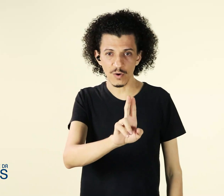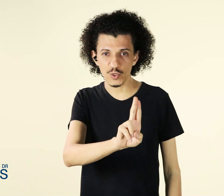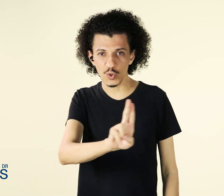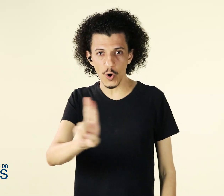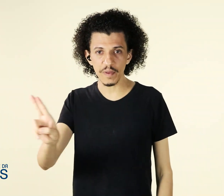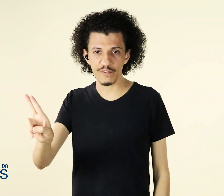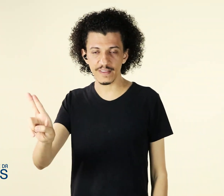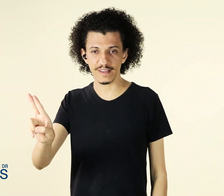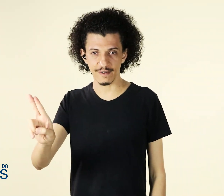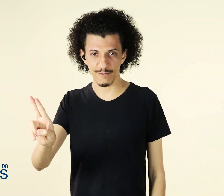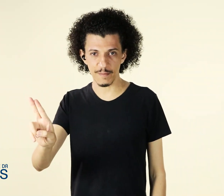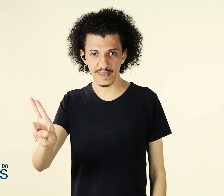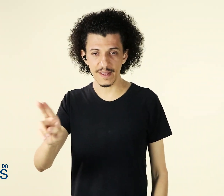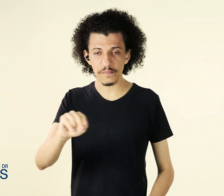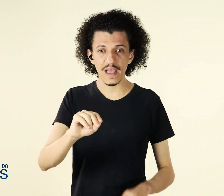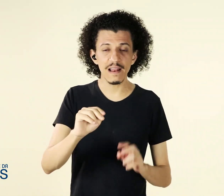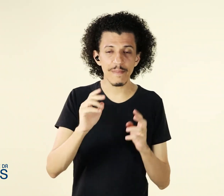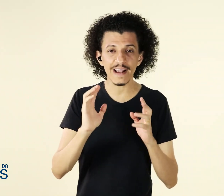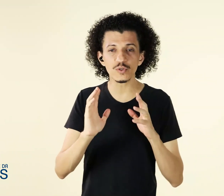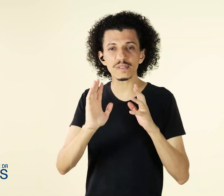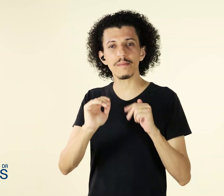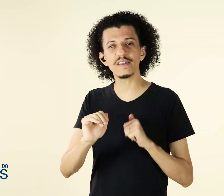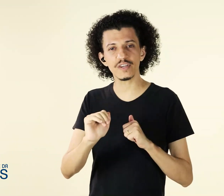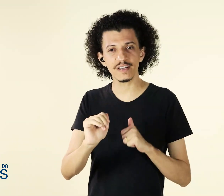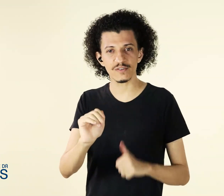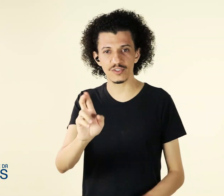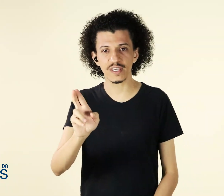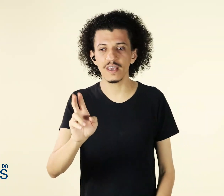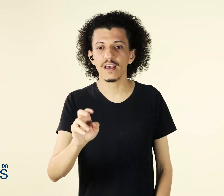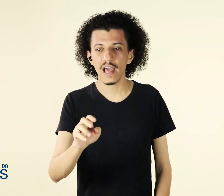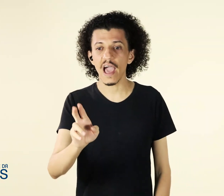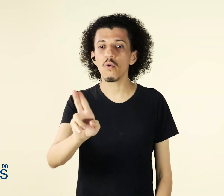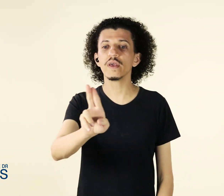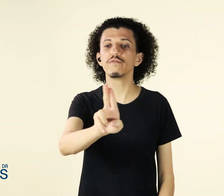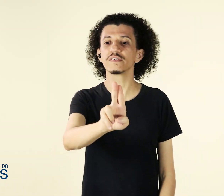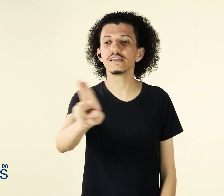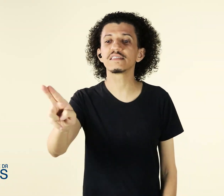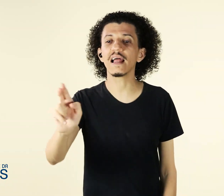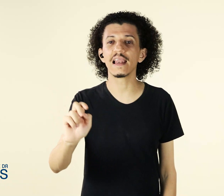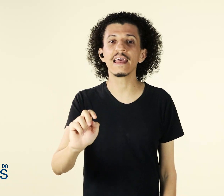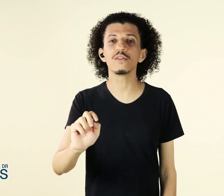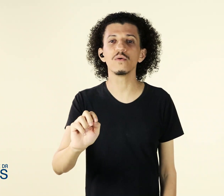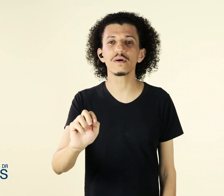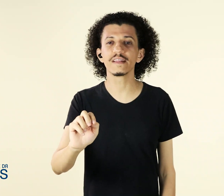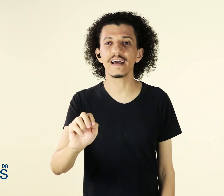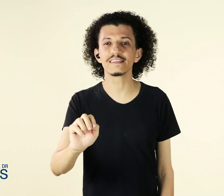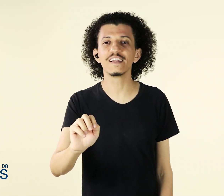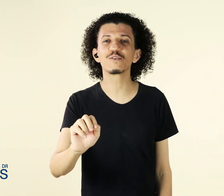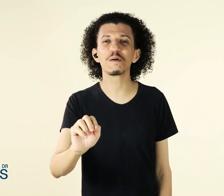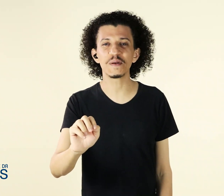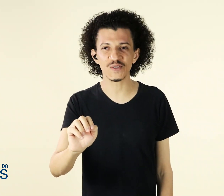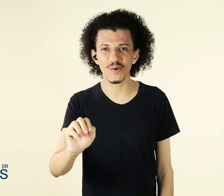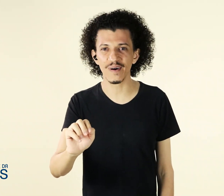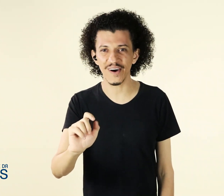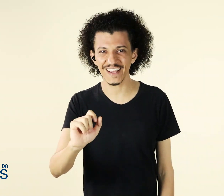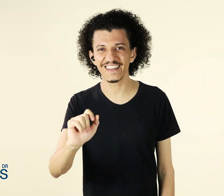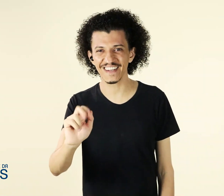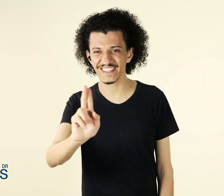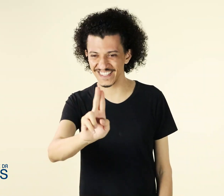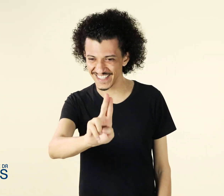de nome feito dessa forma aqui, ele pega justamente isso, de que é o que você está lendo que está escrito na pessoa. Olha que interessante.